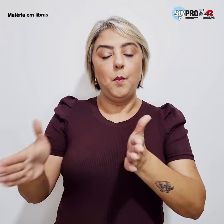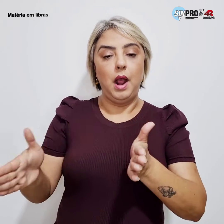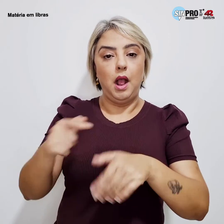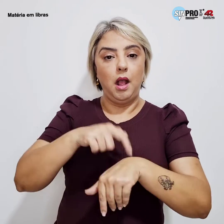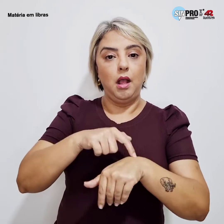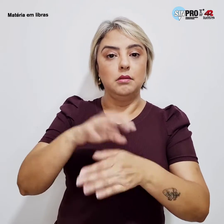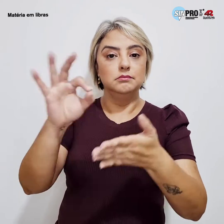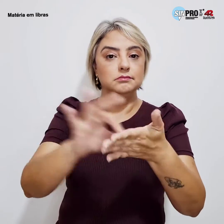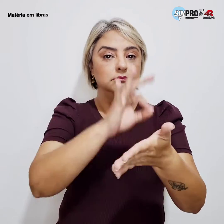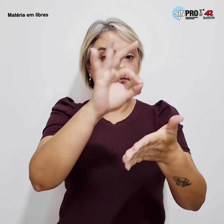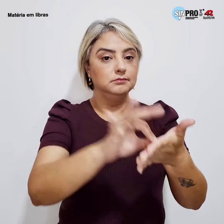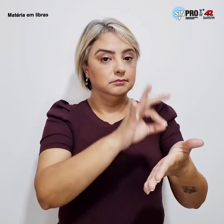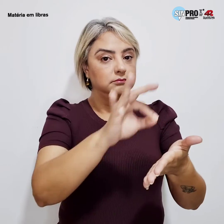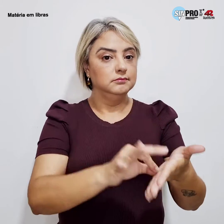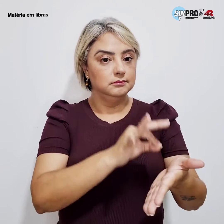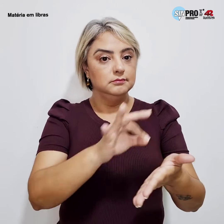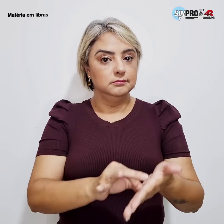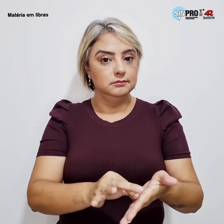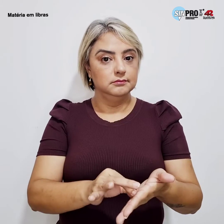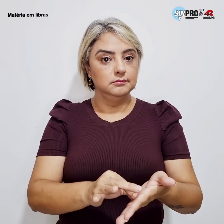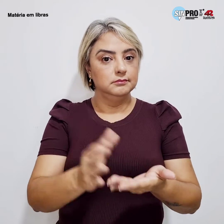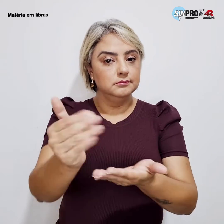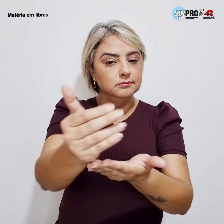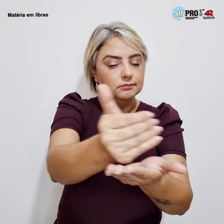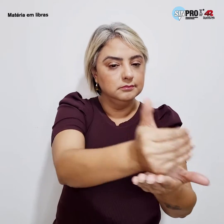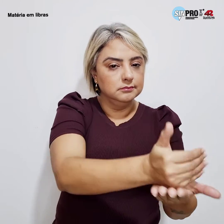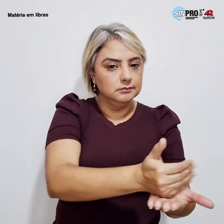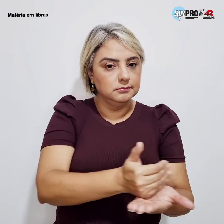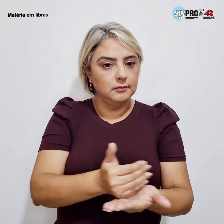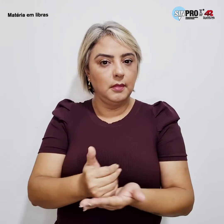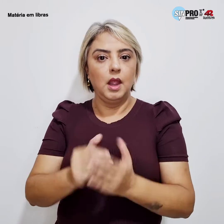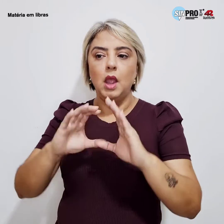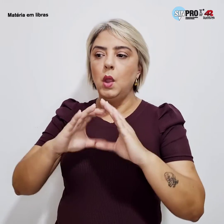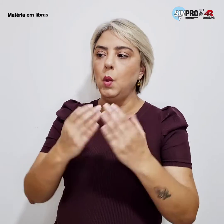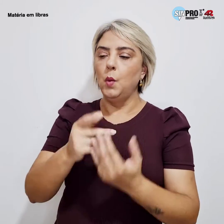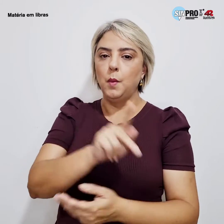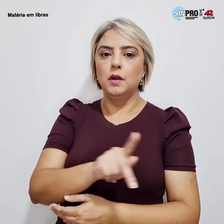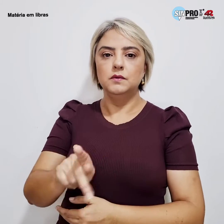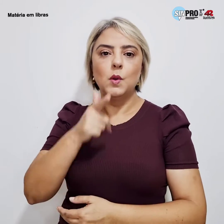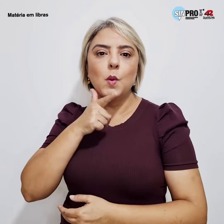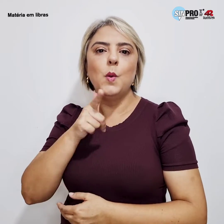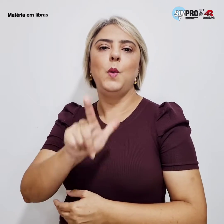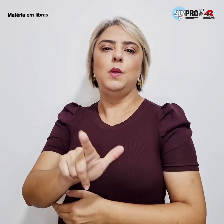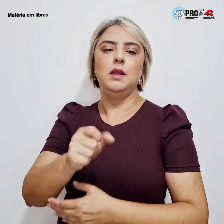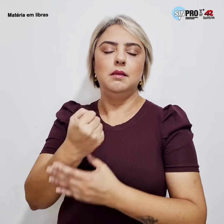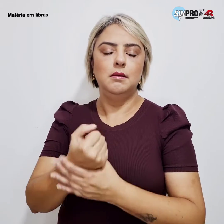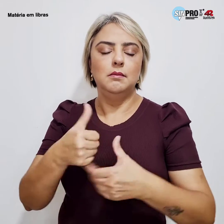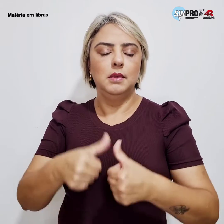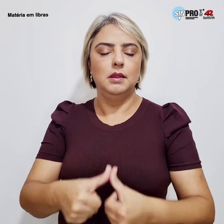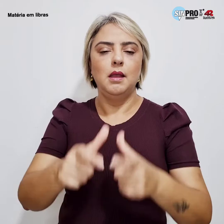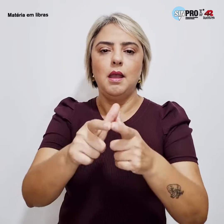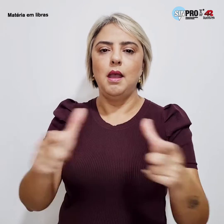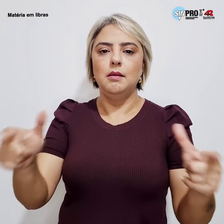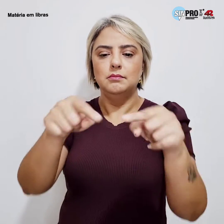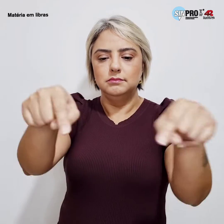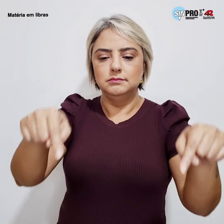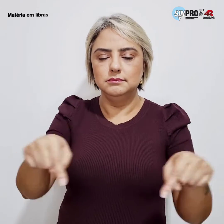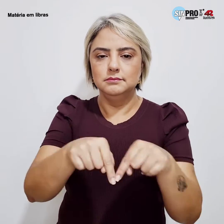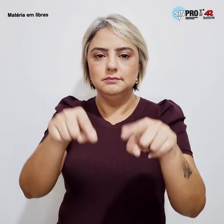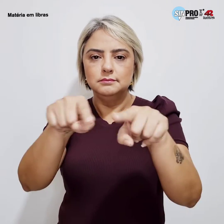as matrículas fossem recolhidas, e o grupo conseguiu manter e ampliar as turmas abertas